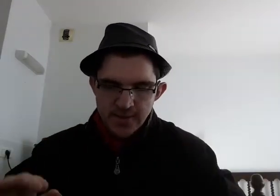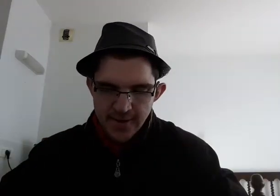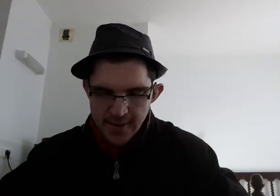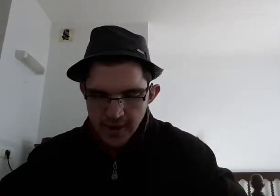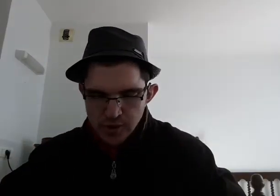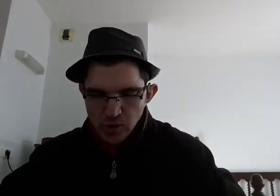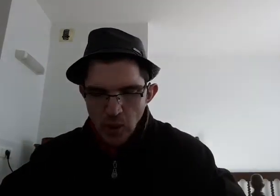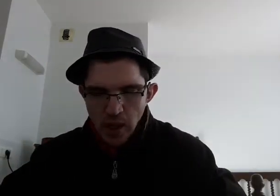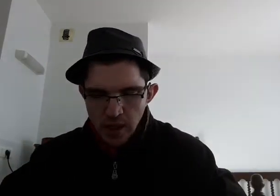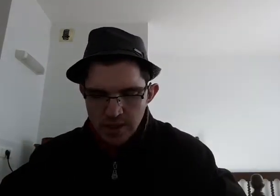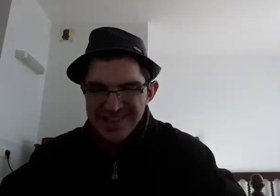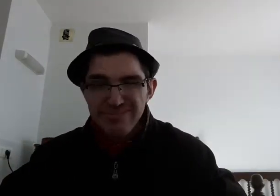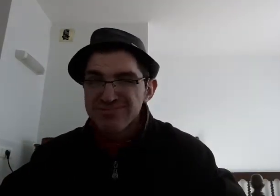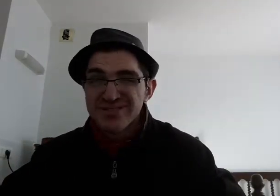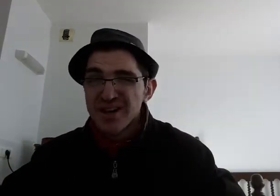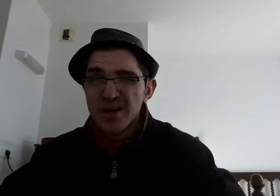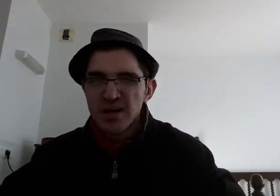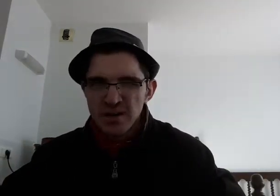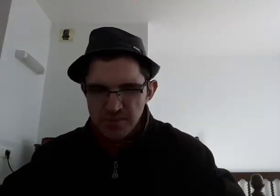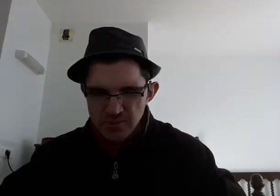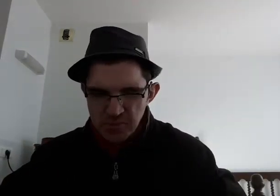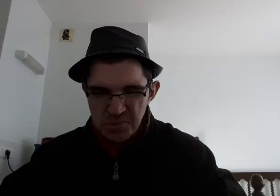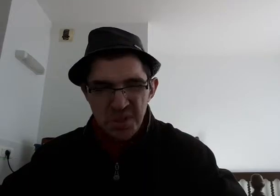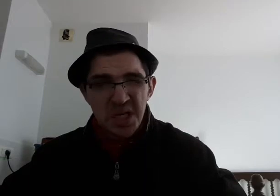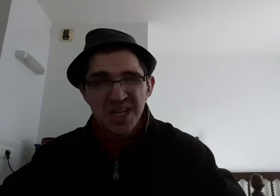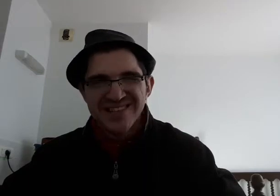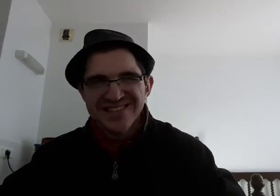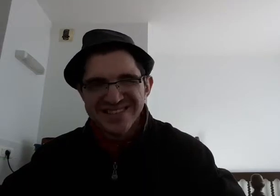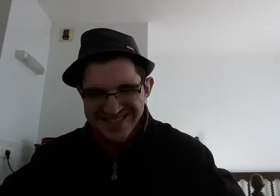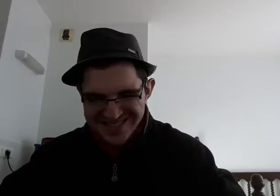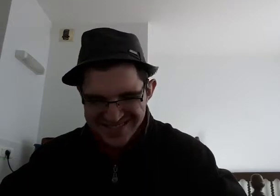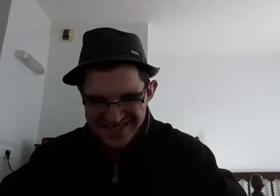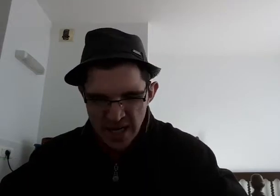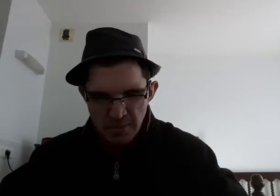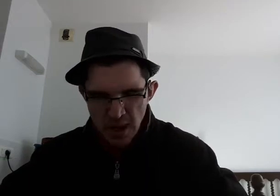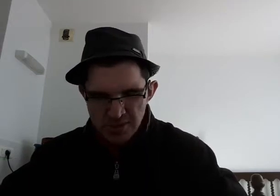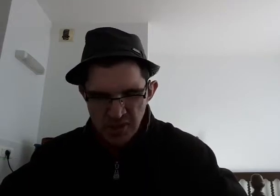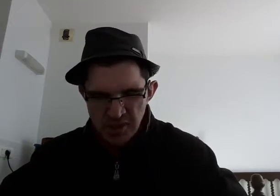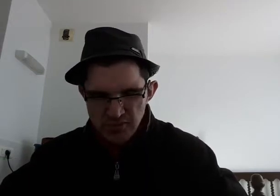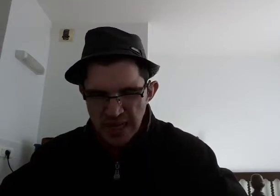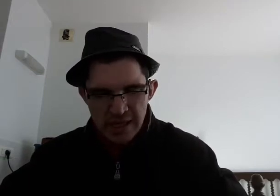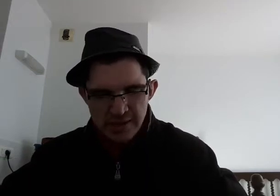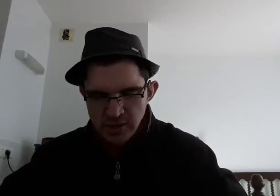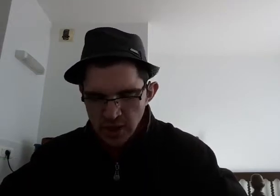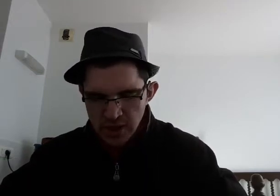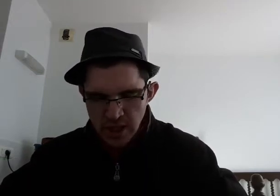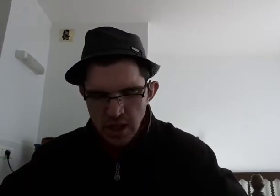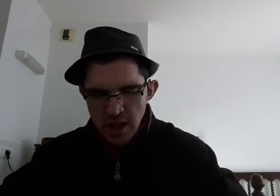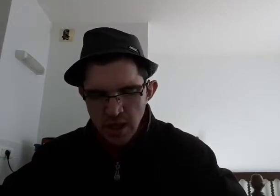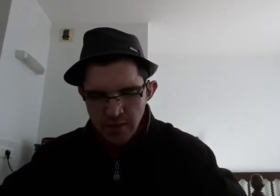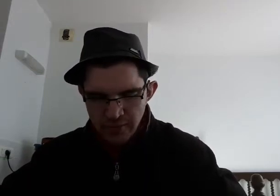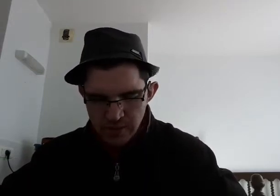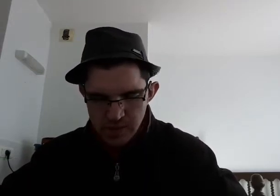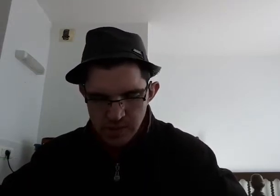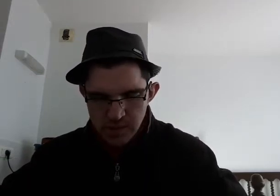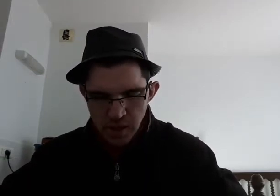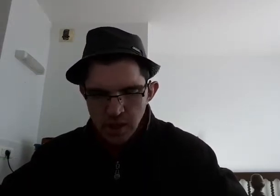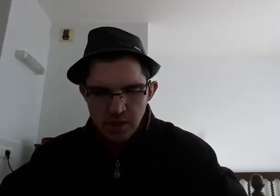Et la joie éclaboussée pour se sourire. Mon transpire sera jailli pour nous,